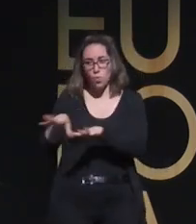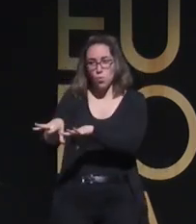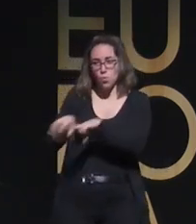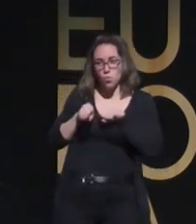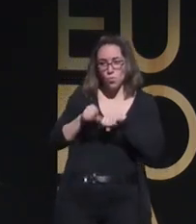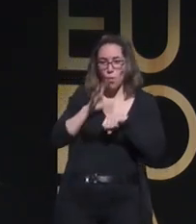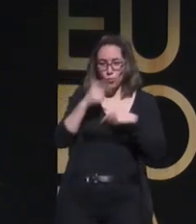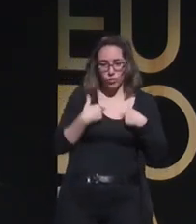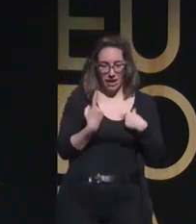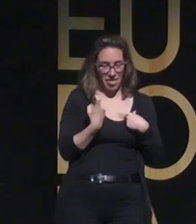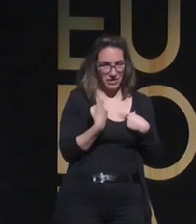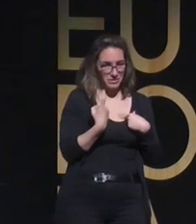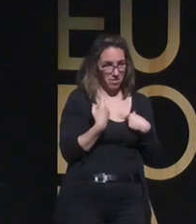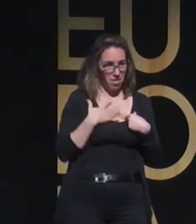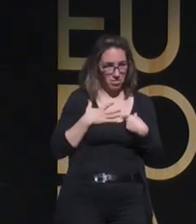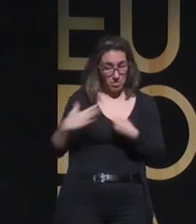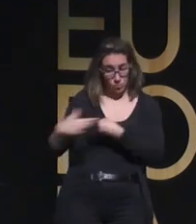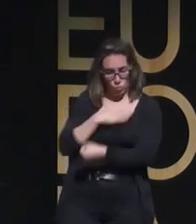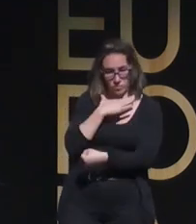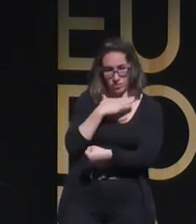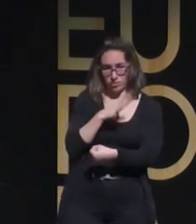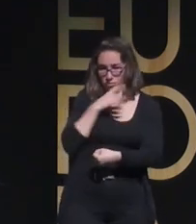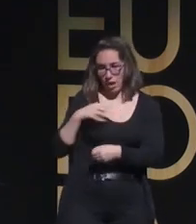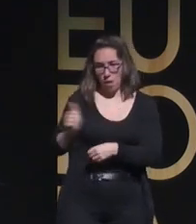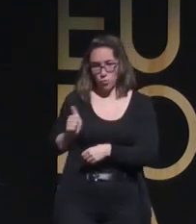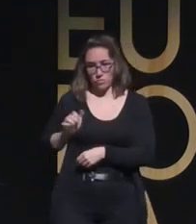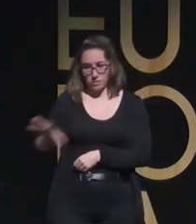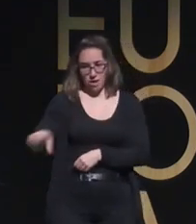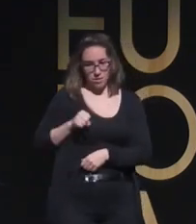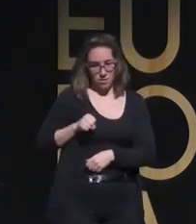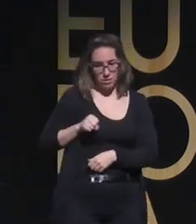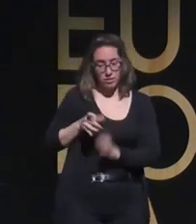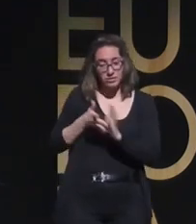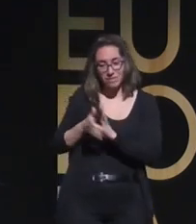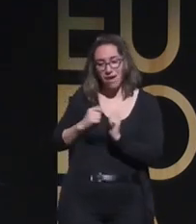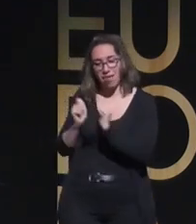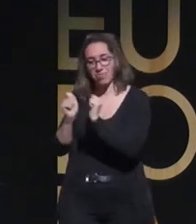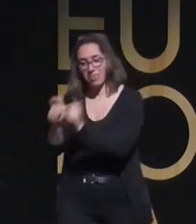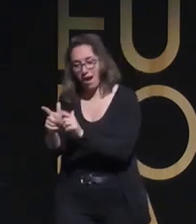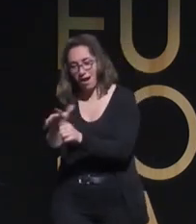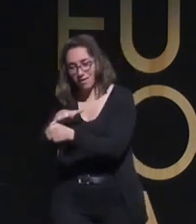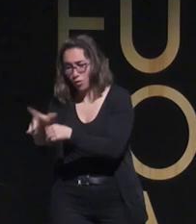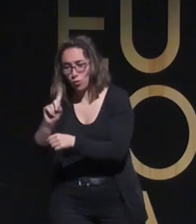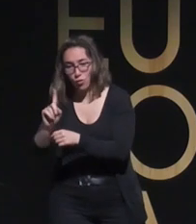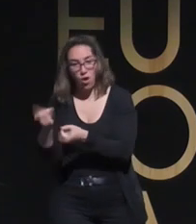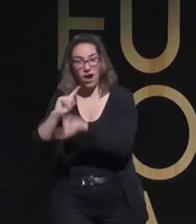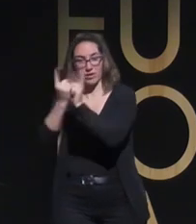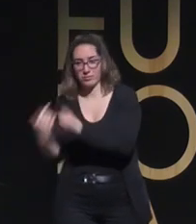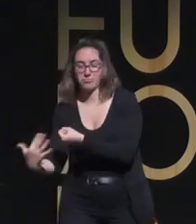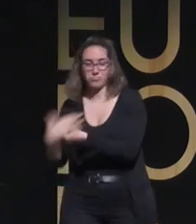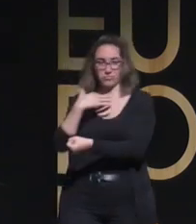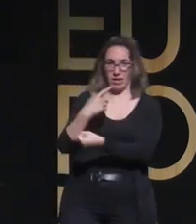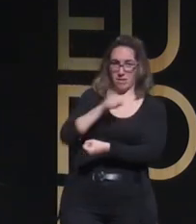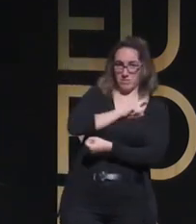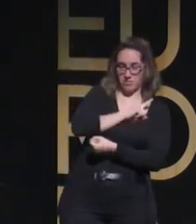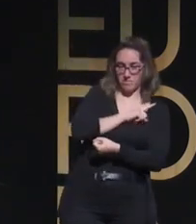para tu necesidad. Te estás nutriendo de él, por lo tanto, él no es el que está recibiendo la nutrición emocional. Por lo tanto, ahí no estás educando. Y es lo que hablabas un poco, que ahí